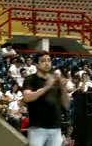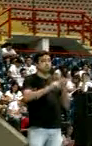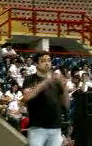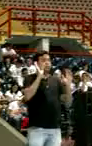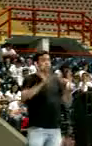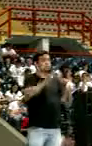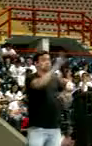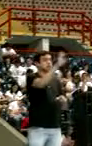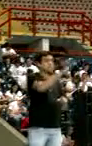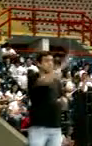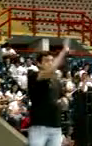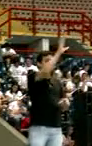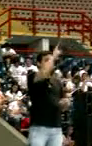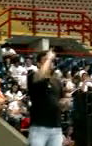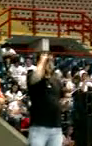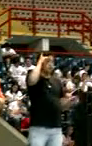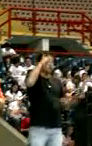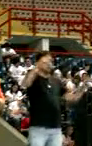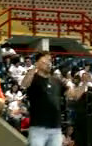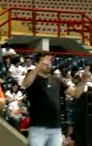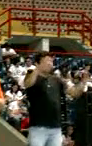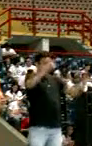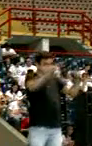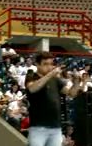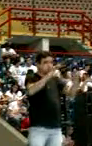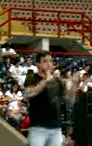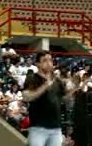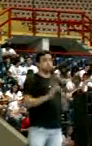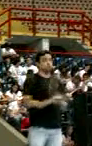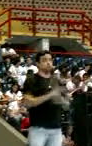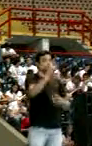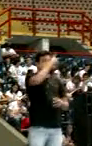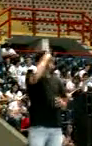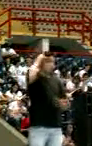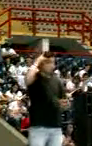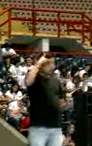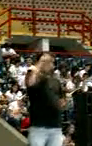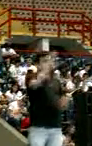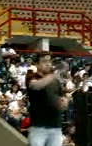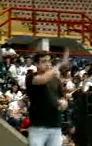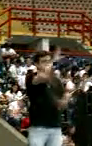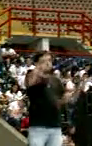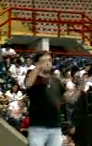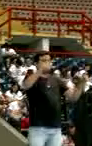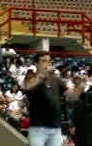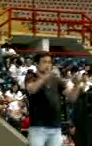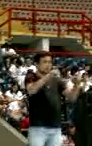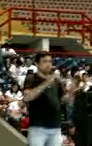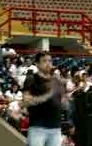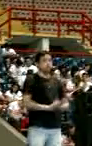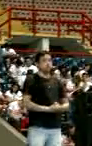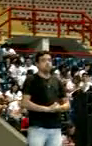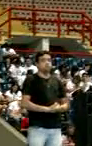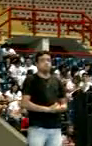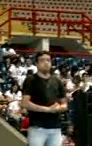a população da Europa. Explico já, um por um. Diminuir a população da Europa.